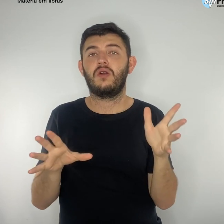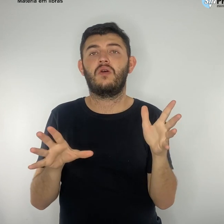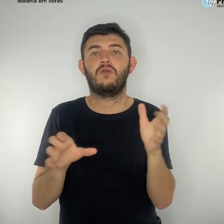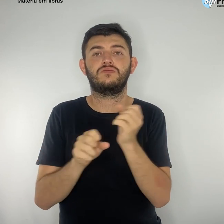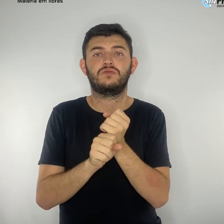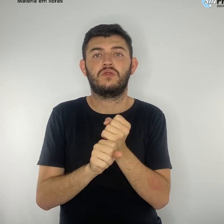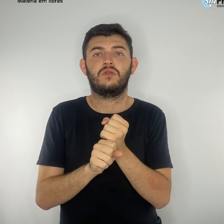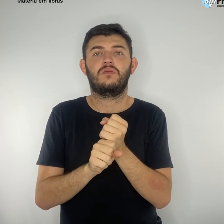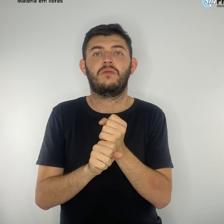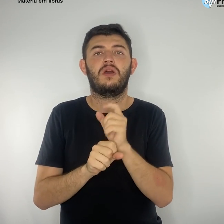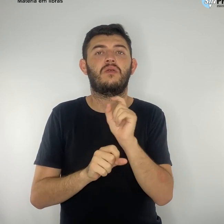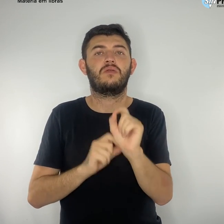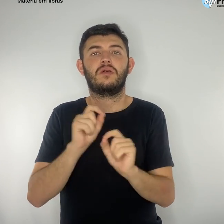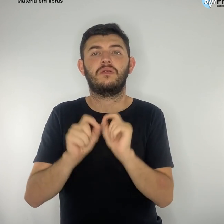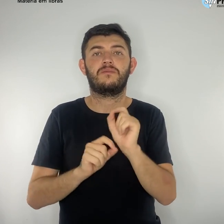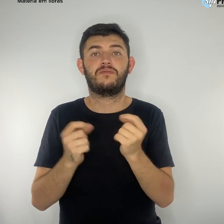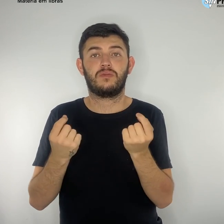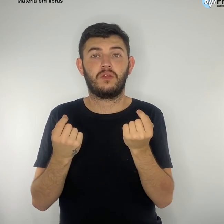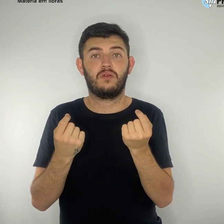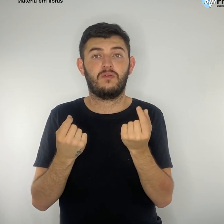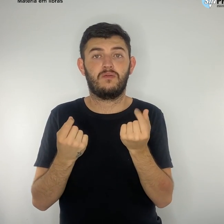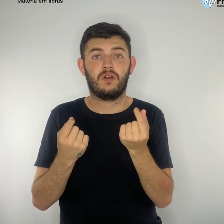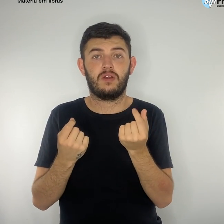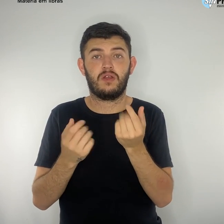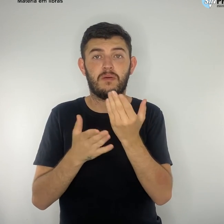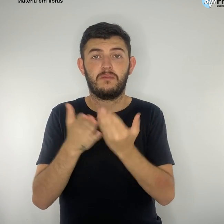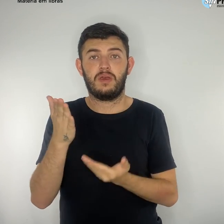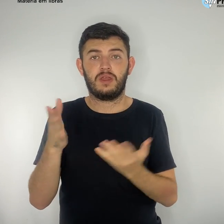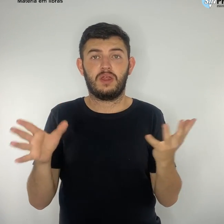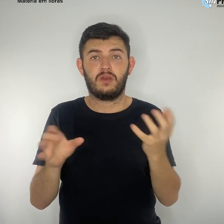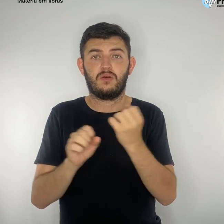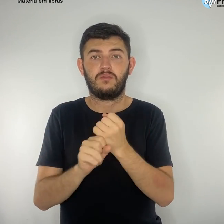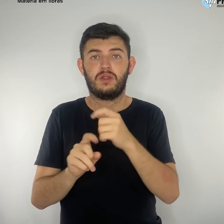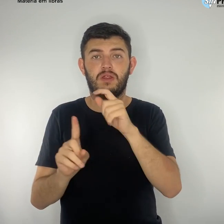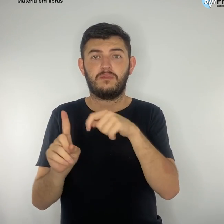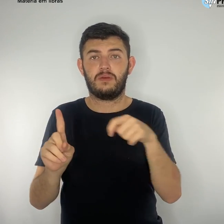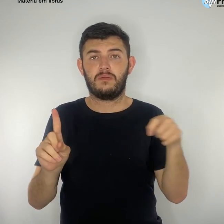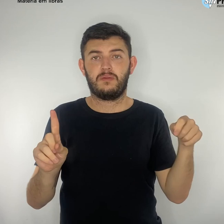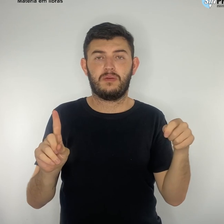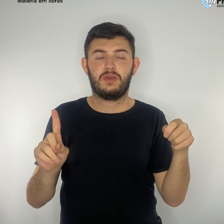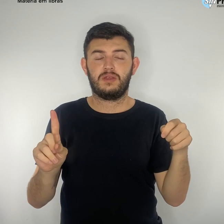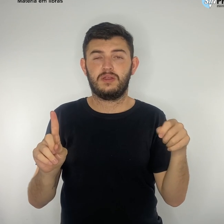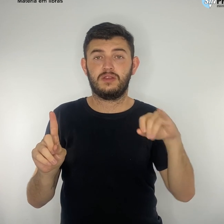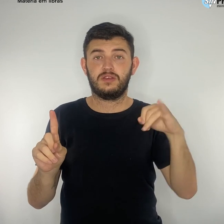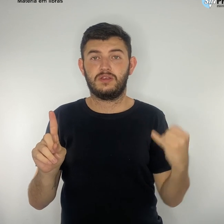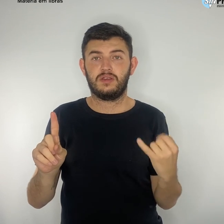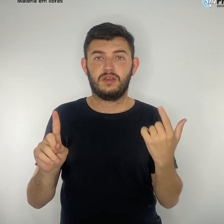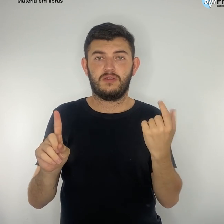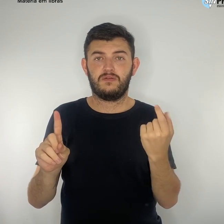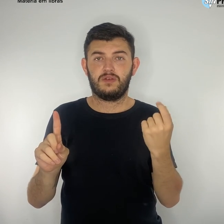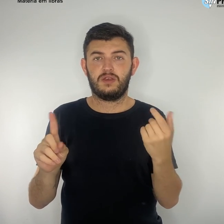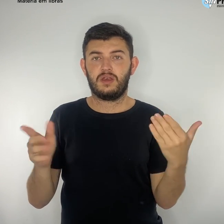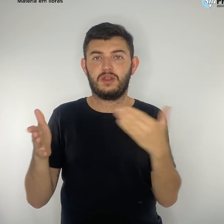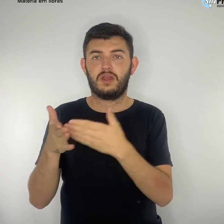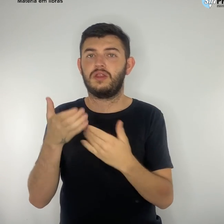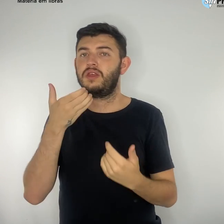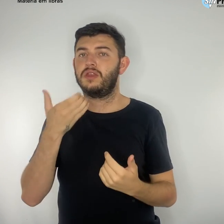perda acumulada mês a mês, de janeiro de 2020 a dezembro de 2022, em